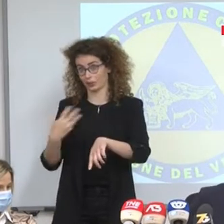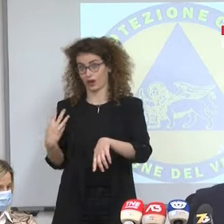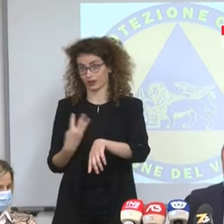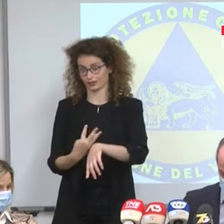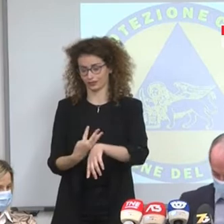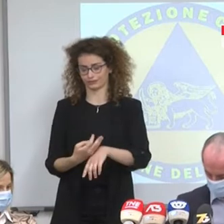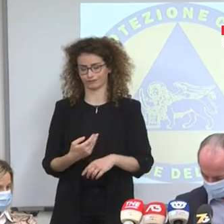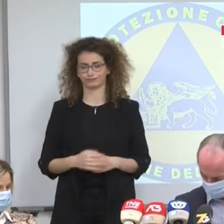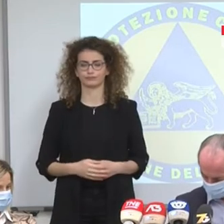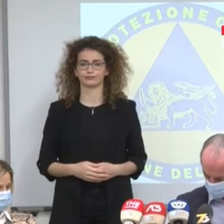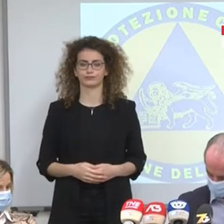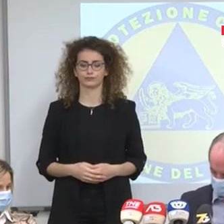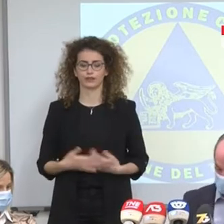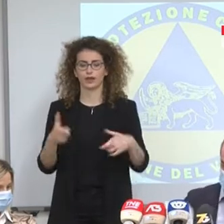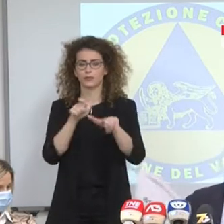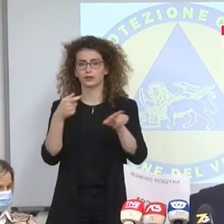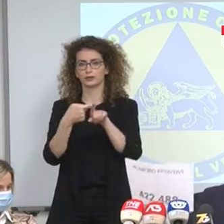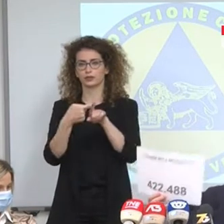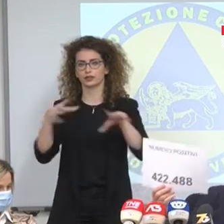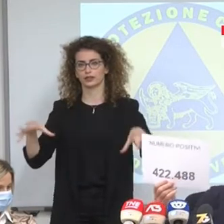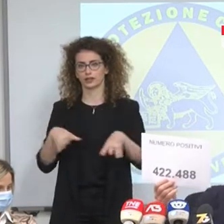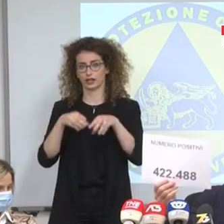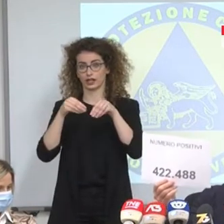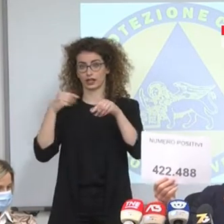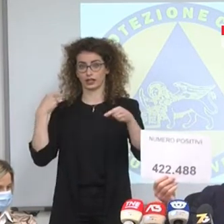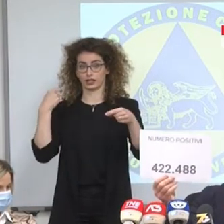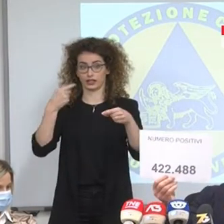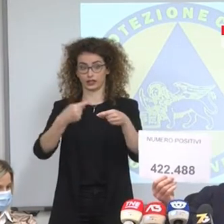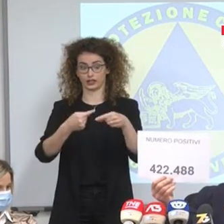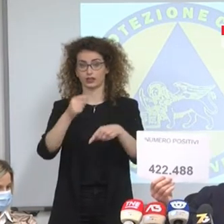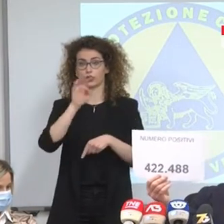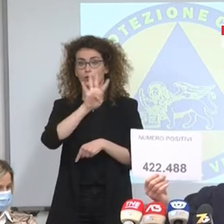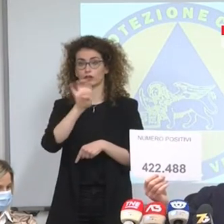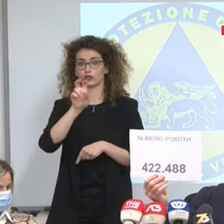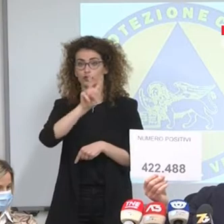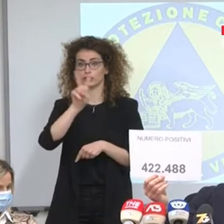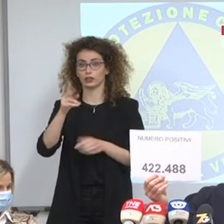ore. I positivi dall'inizio della pandemia sono